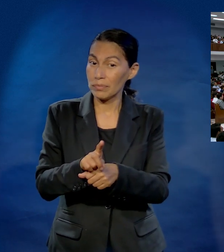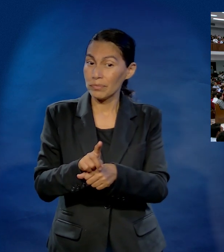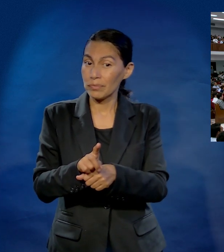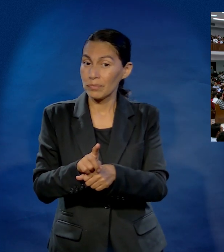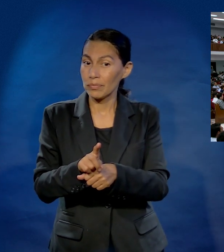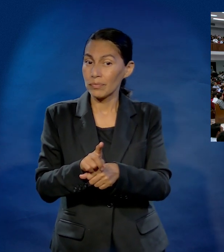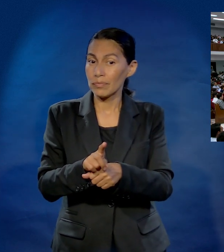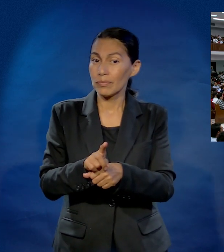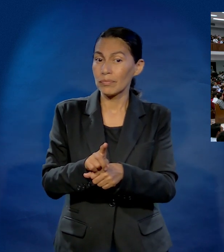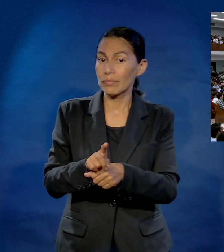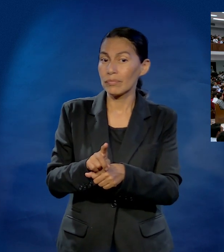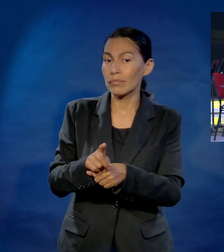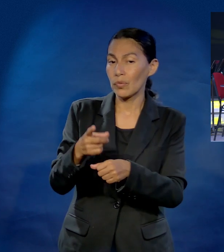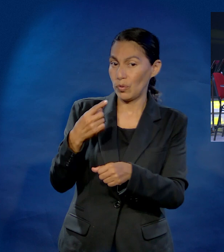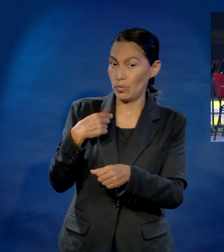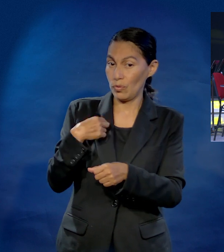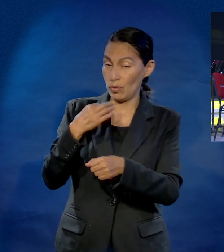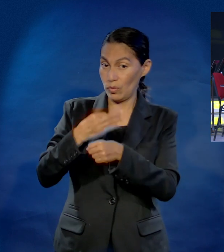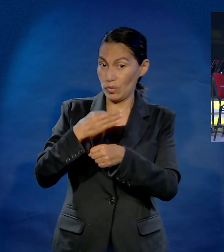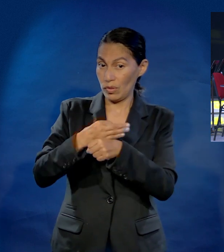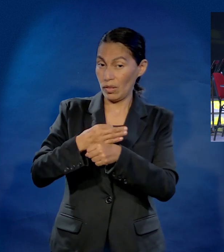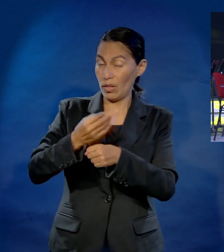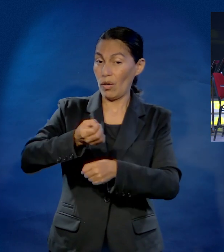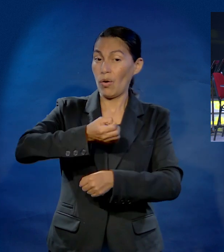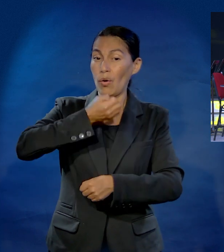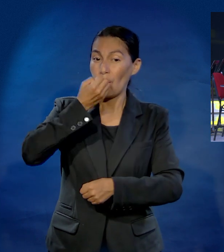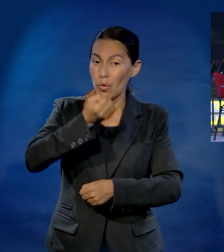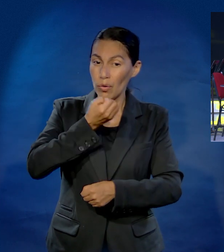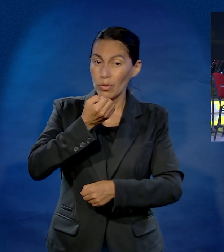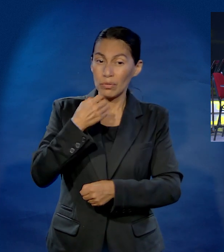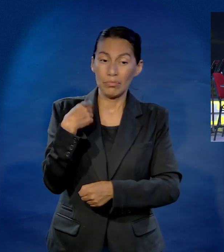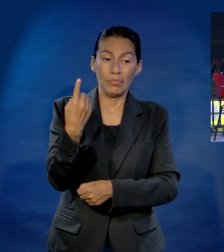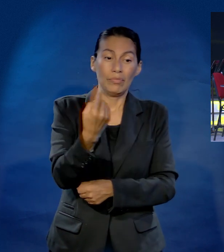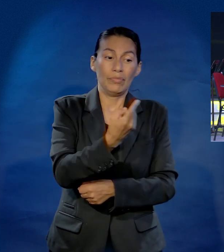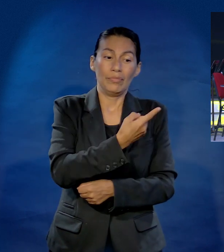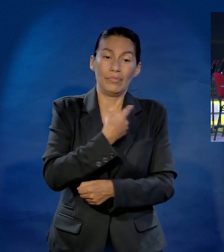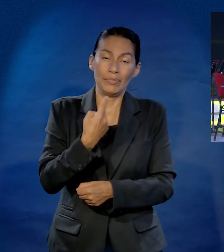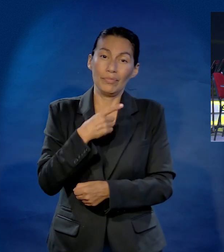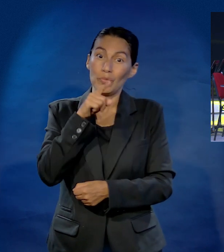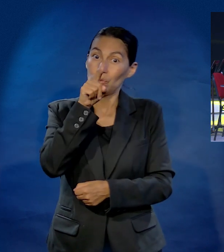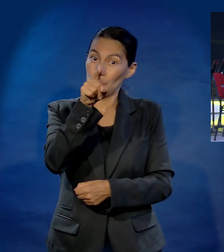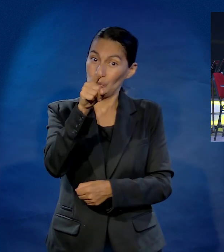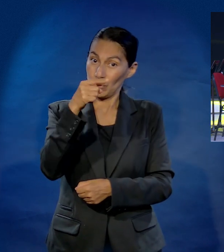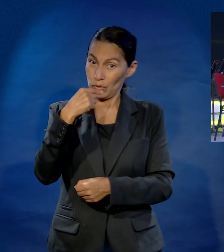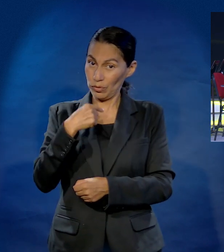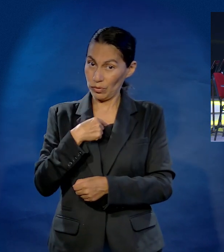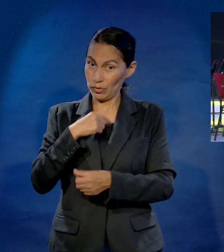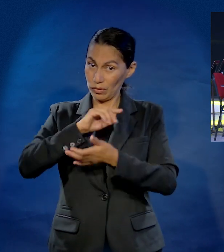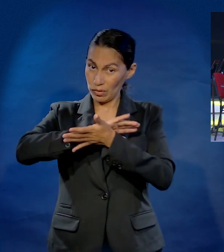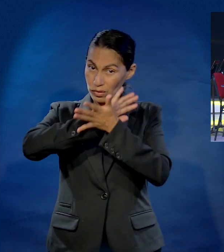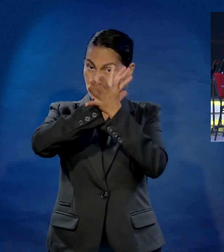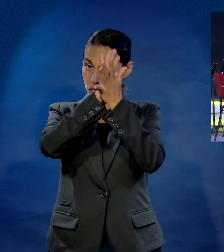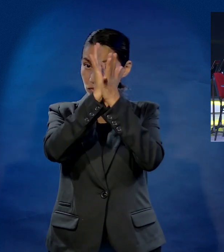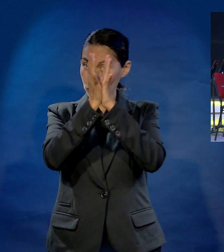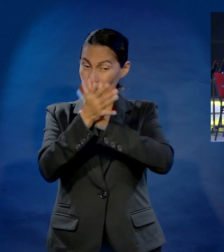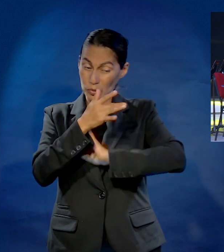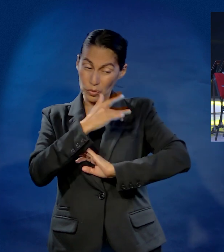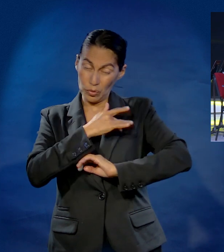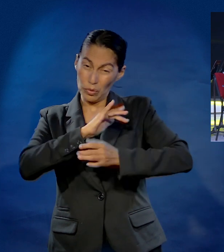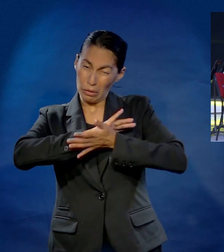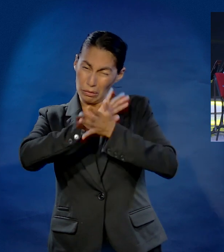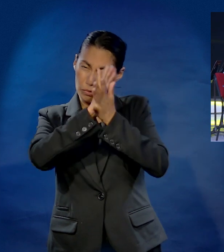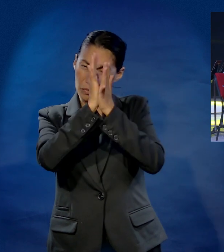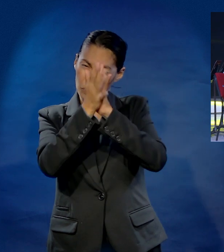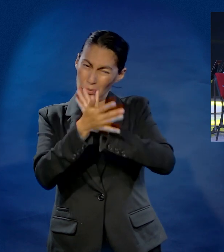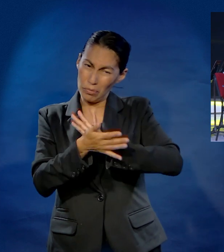la oración es que usted y yo podamos haber sido transformados en nuestro corazón y vivamos